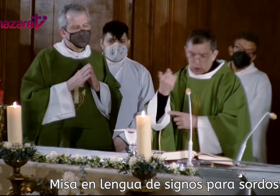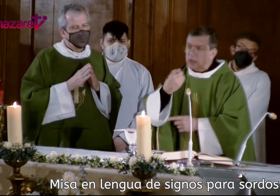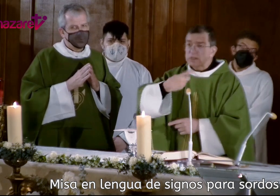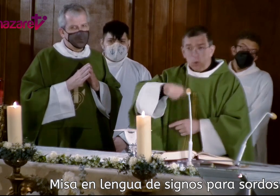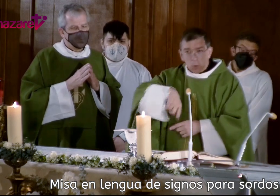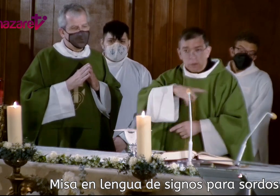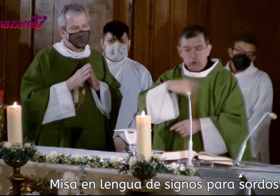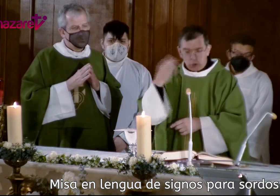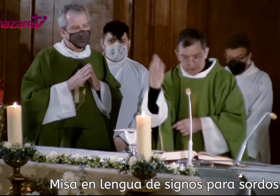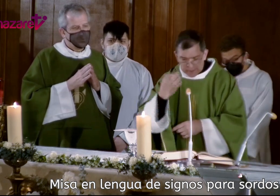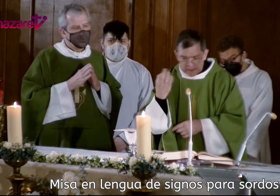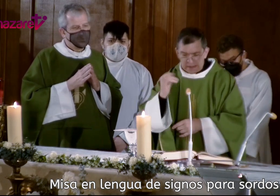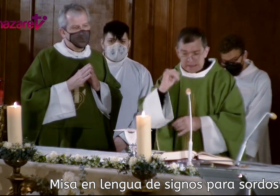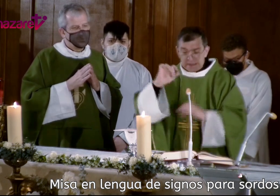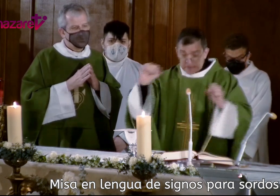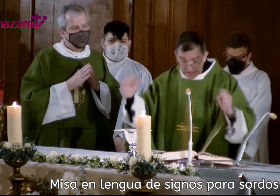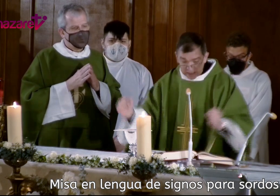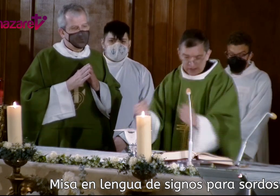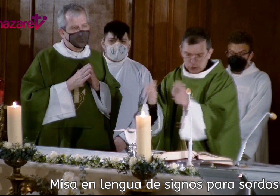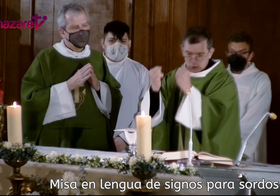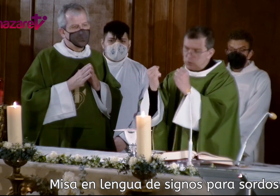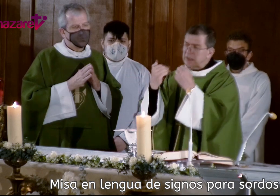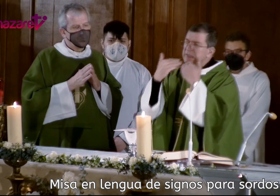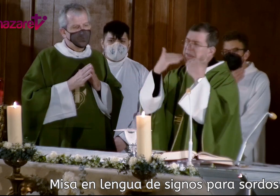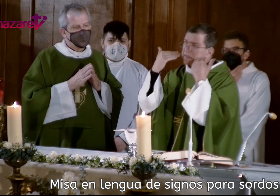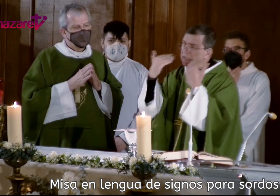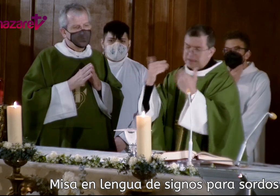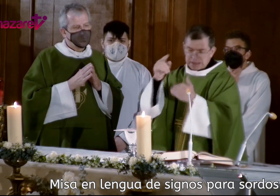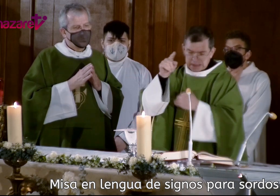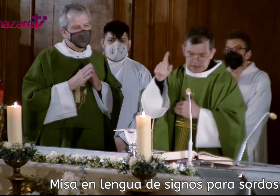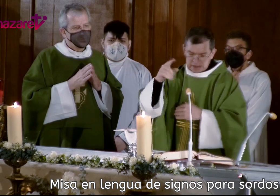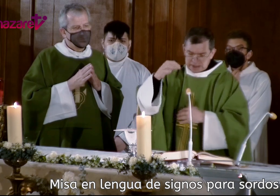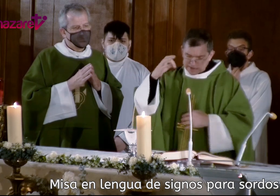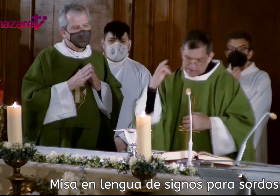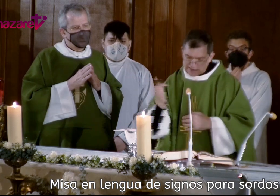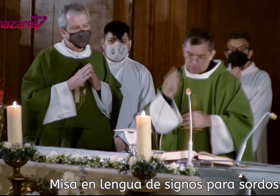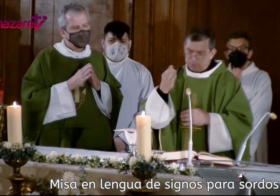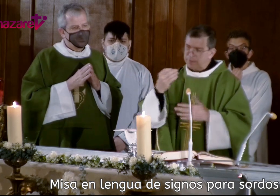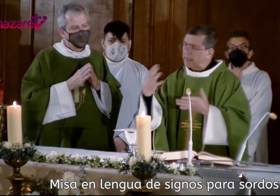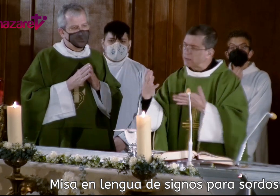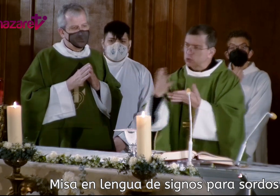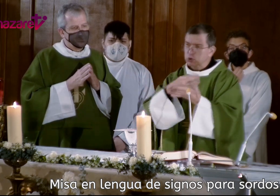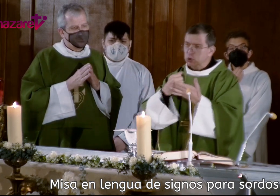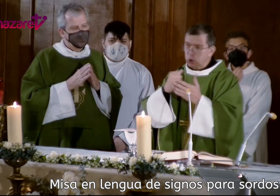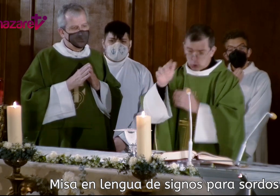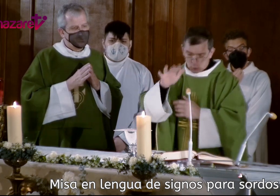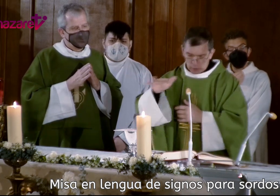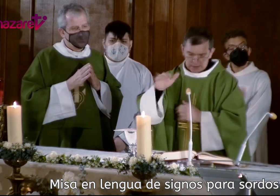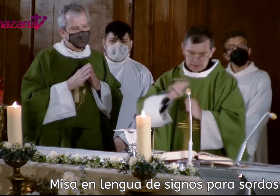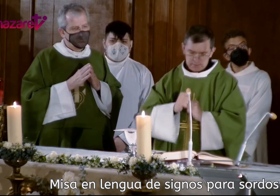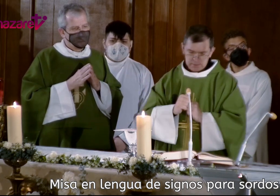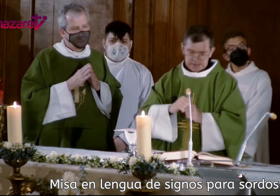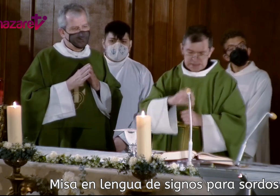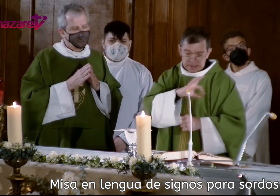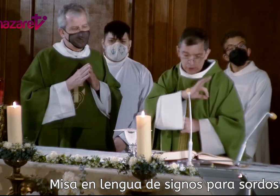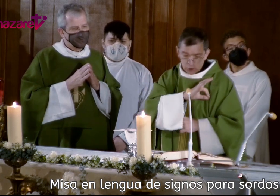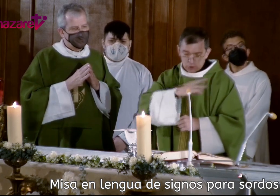Es nuestro deber y salvación darte gracias siempre en todo lugar. Señor